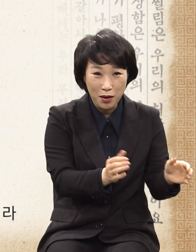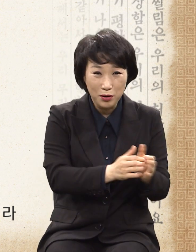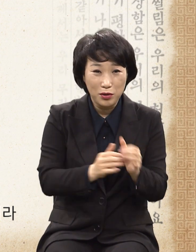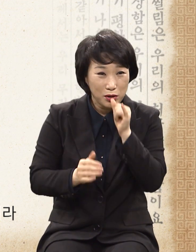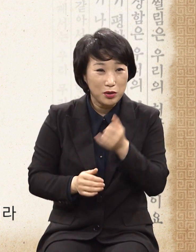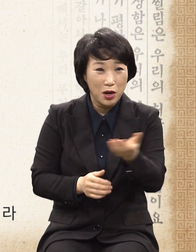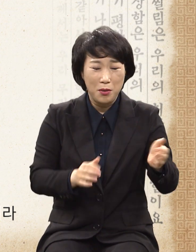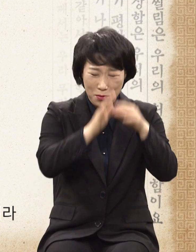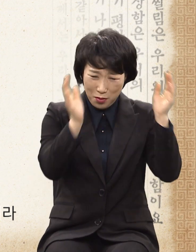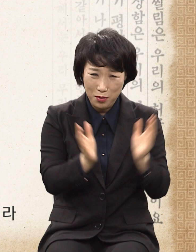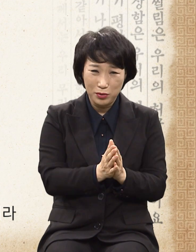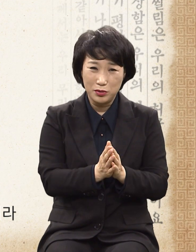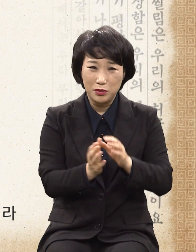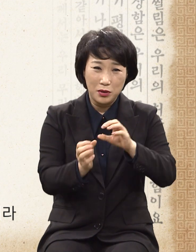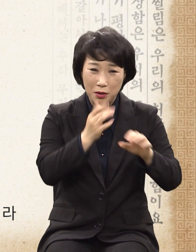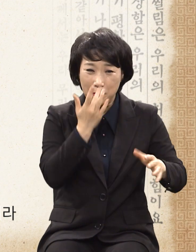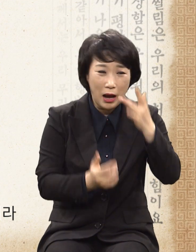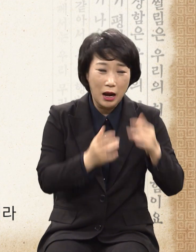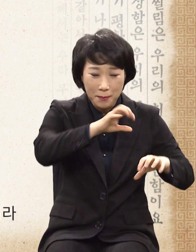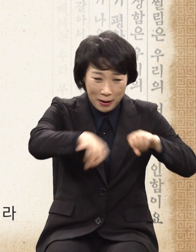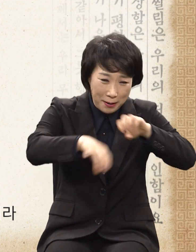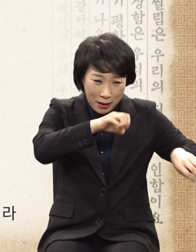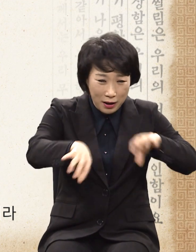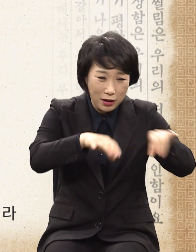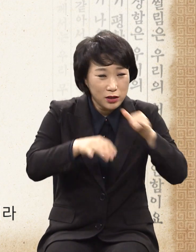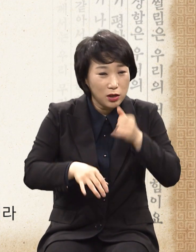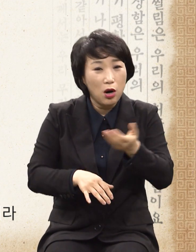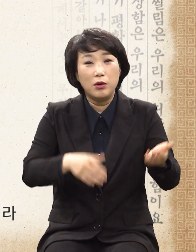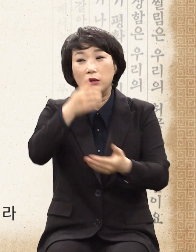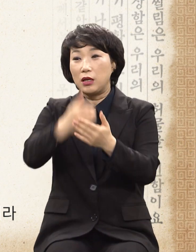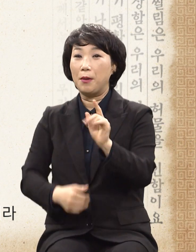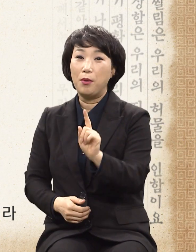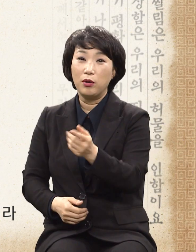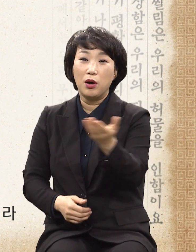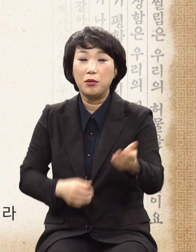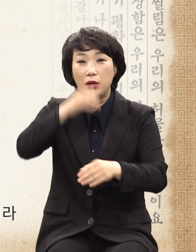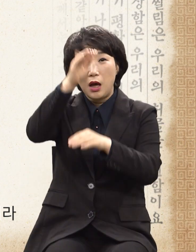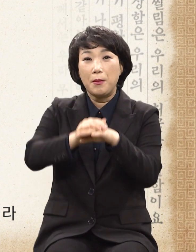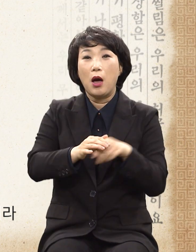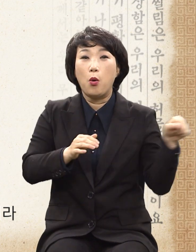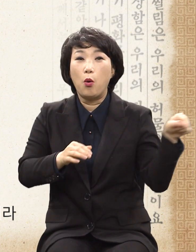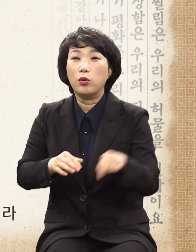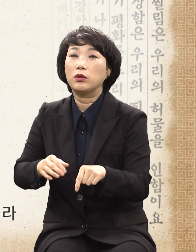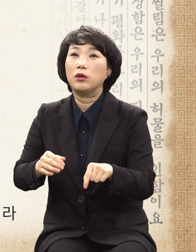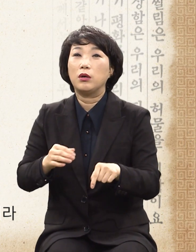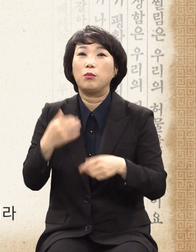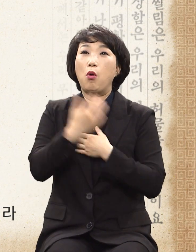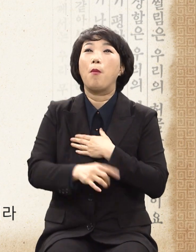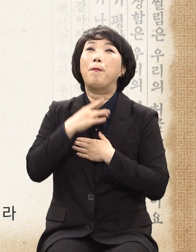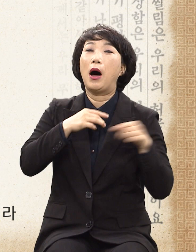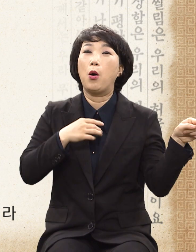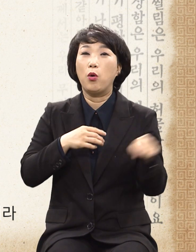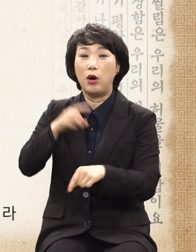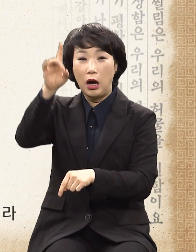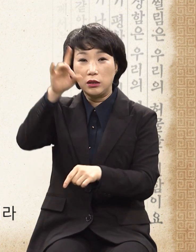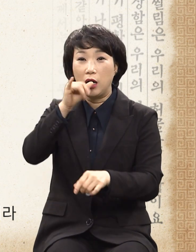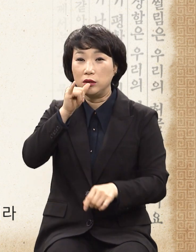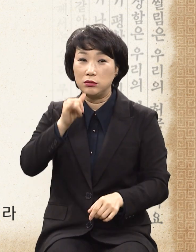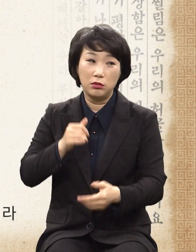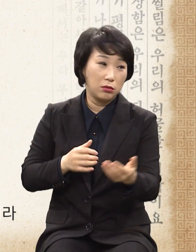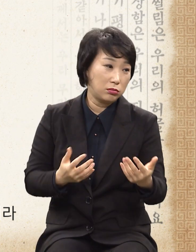다 잘라먹었어. 그리고 뭔만 남았느냐? 예배 시간에 예배 나오는 요것만 남아 다 잘라먹고.